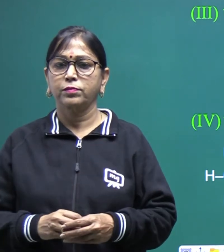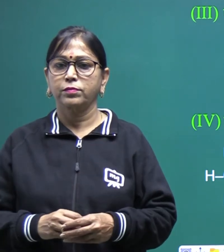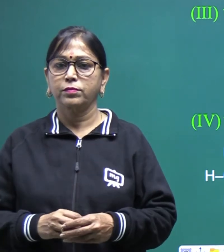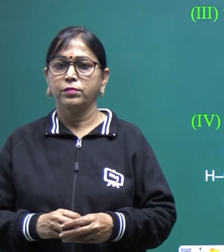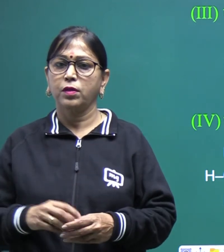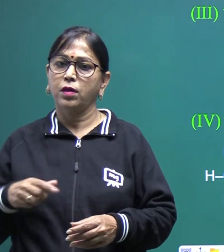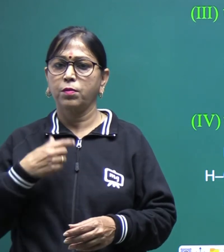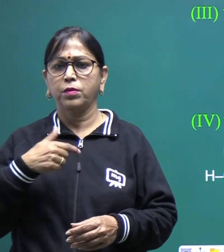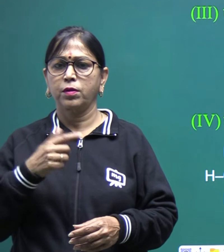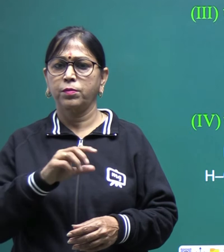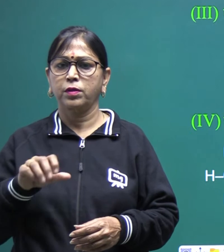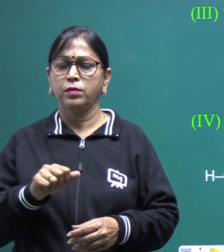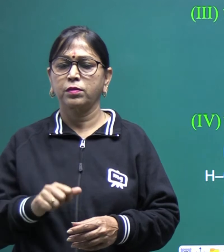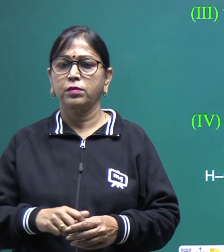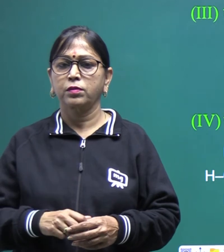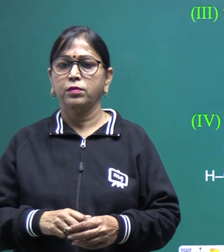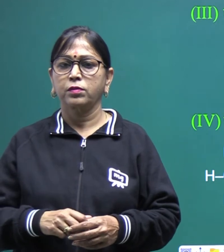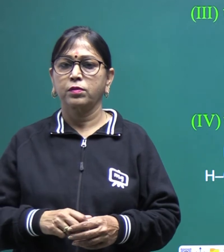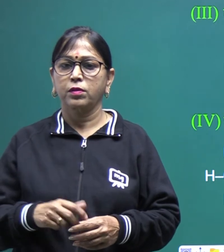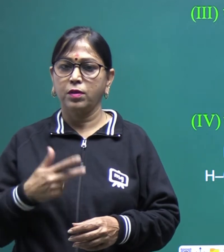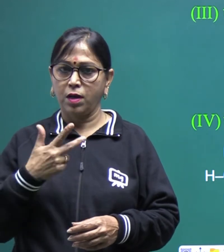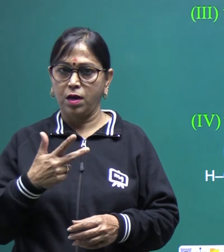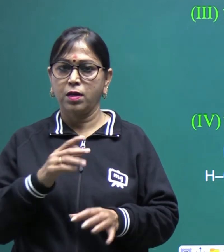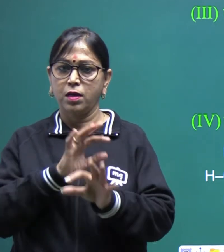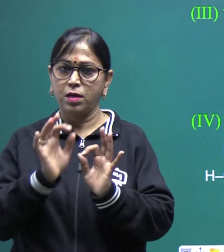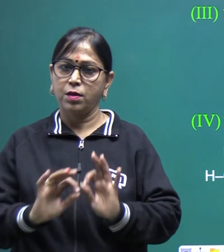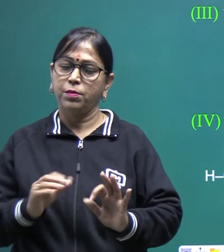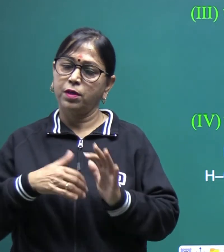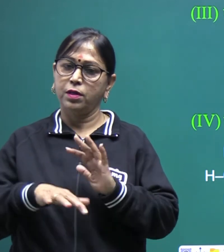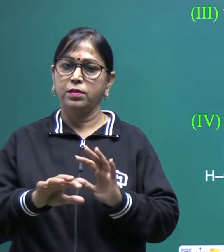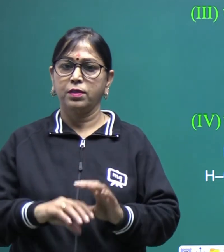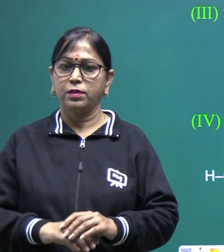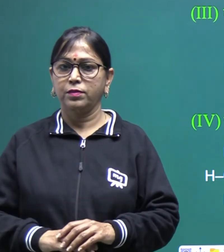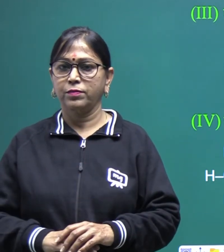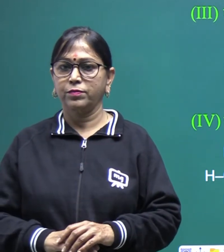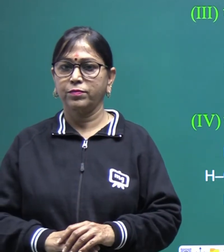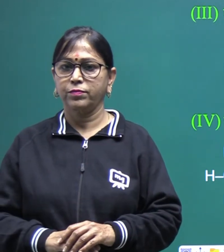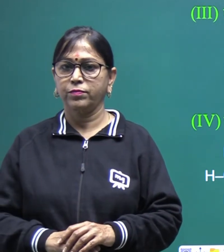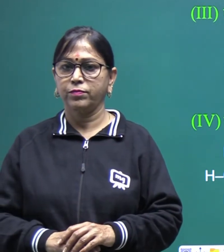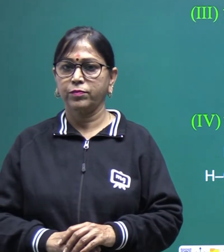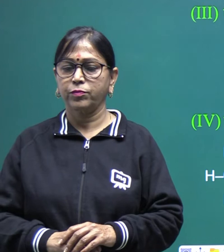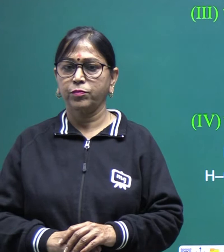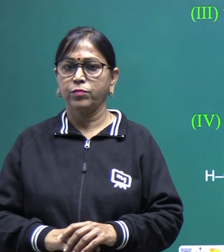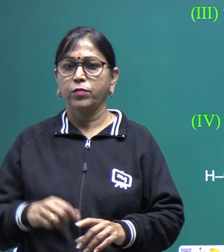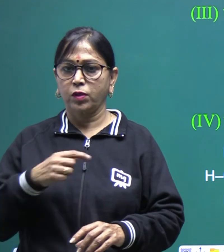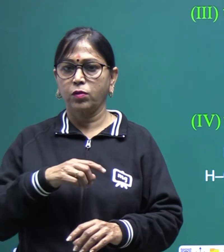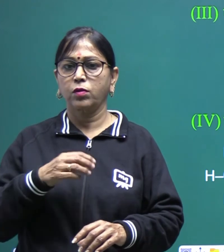अपने अपने अष्टक पूर्ण करते हैं और इस प्रकार की